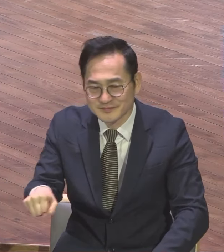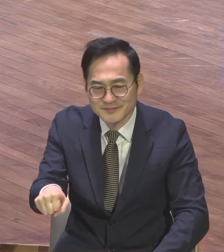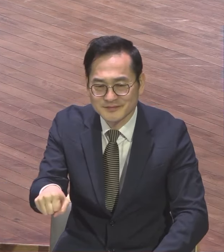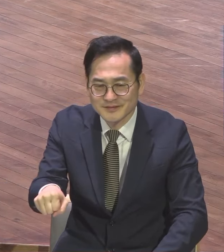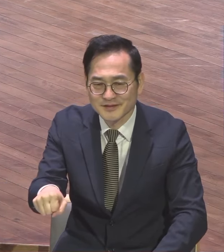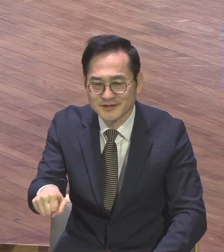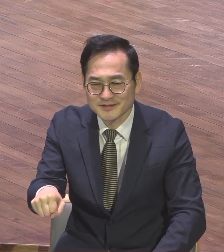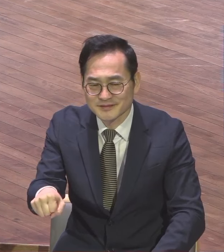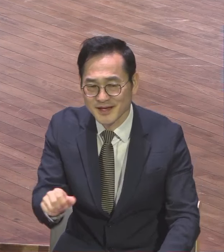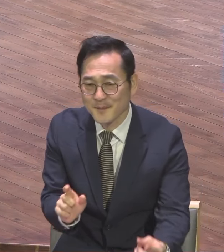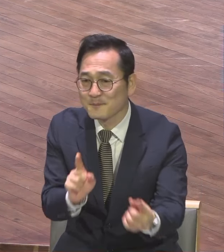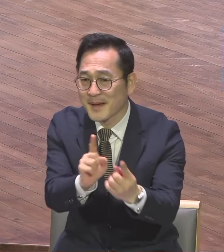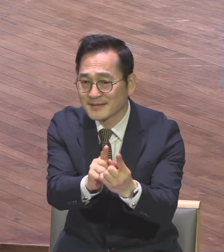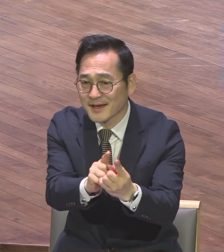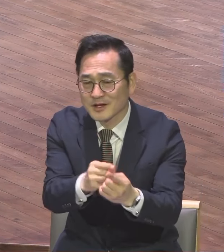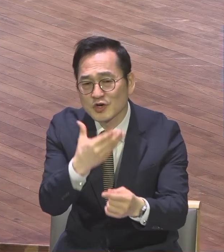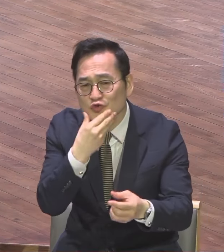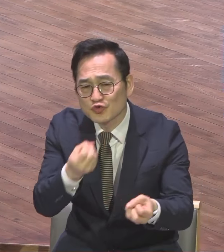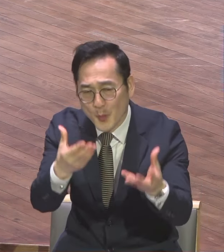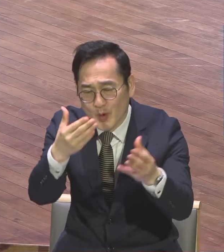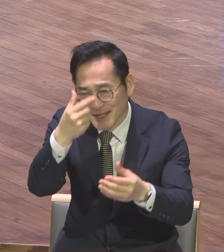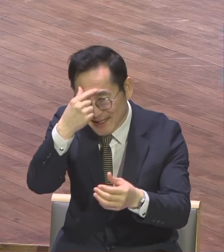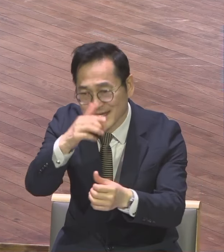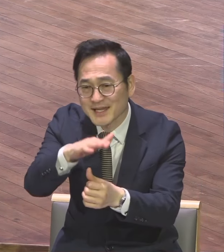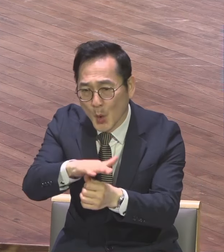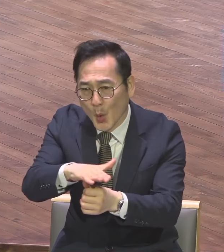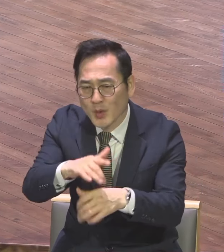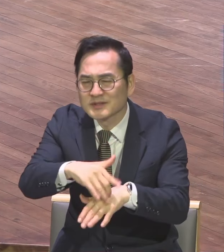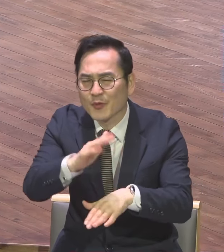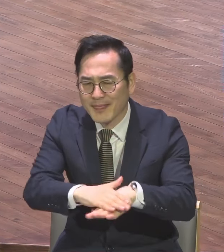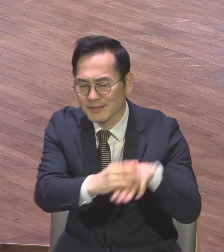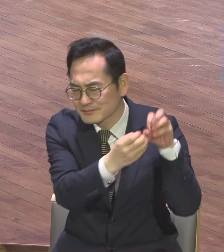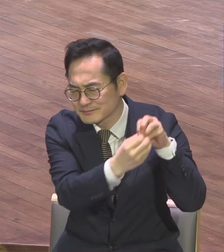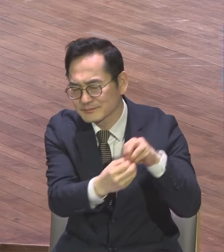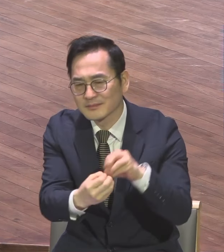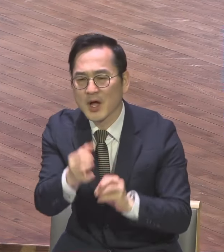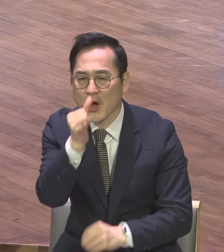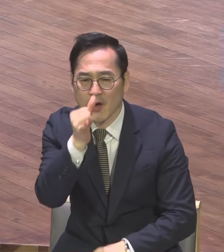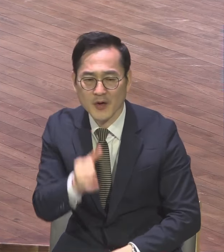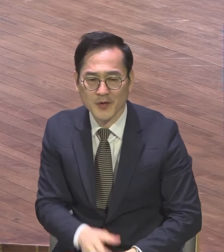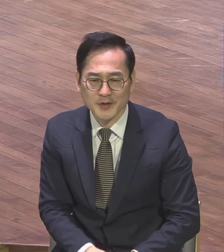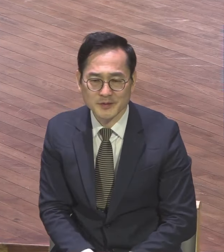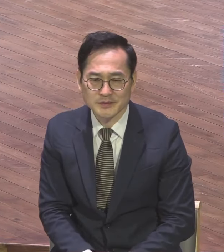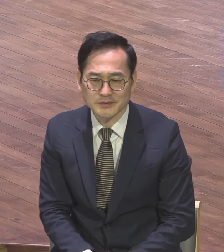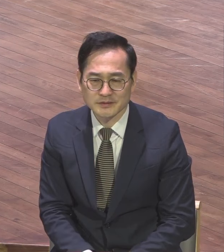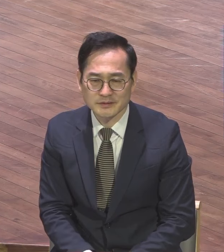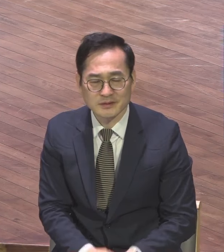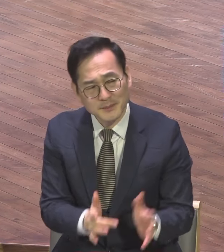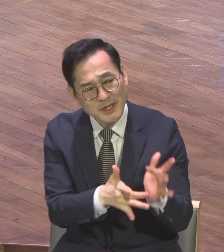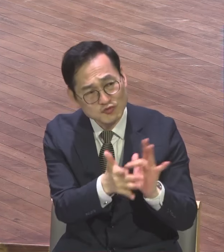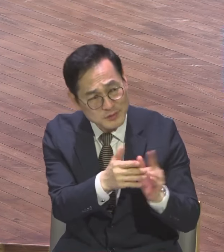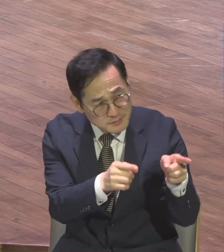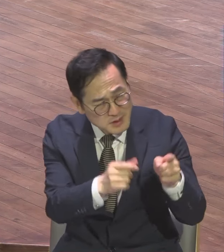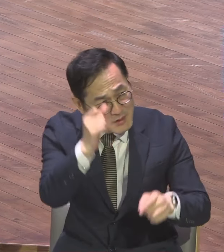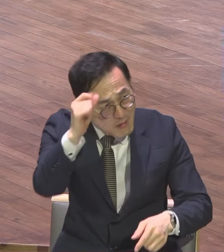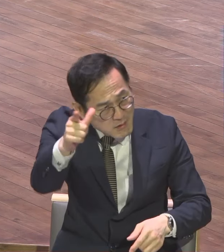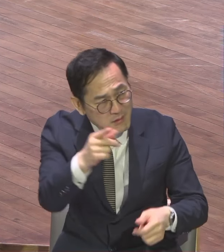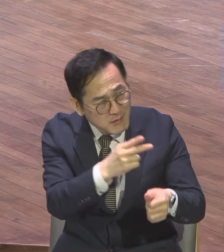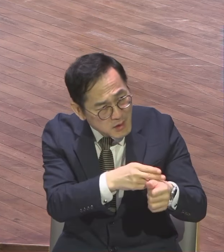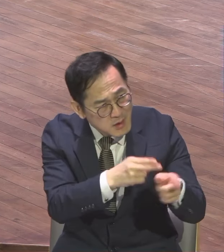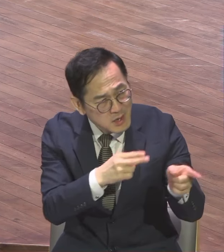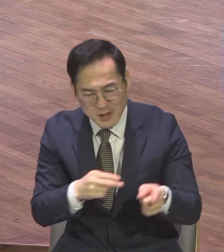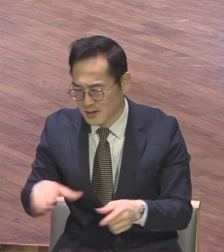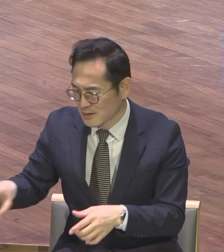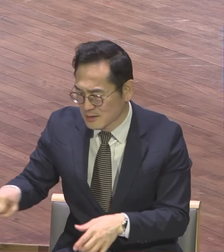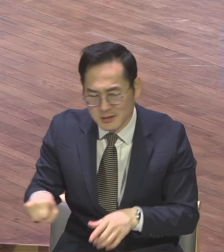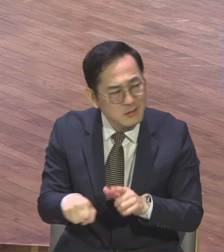자녀들을 데리고 가서 축복 기도를 받는 관습이 있었어요. 여기서 만져주심 이 말은요, 이